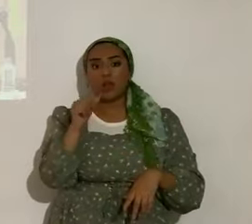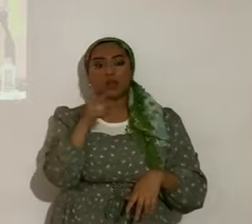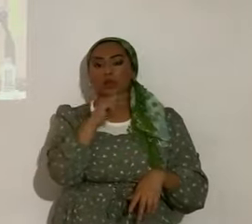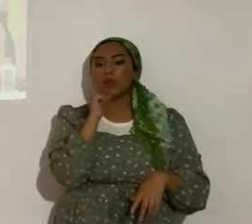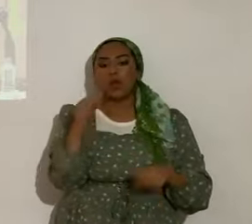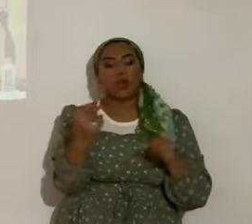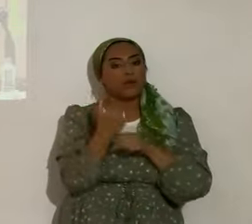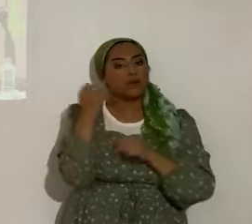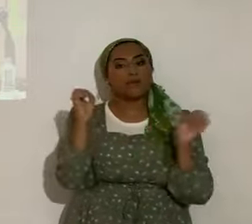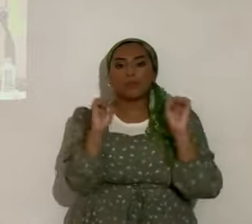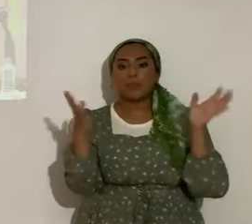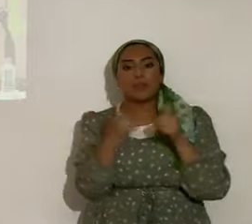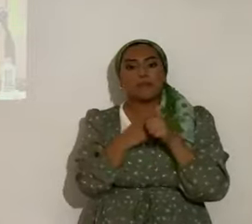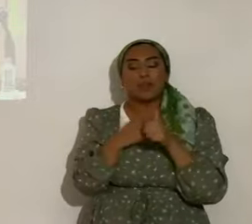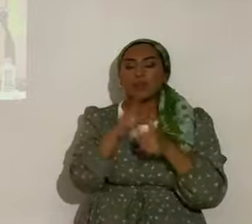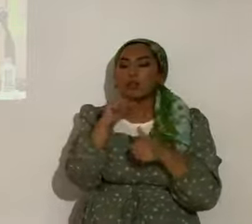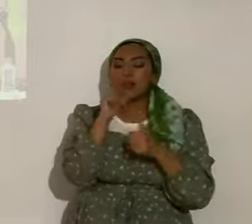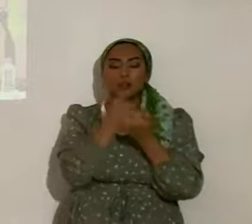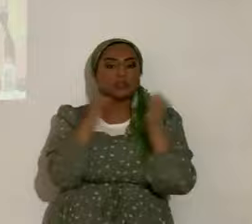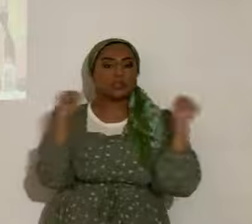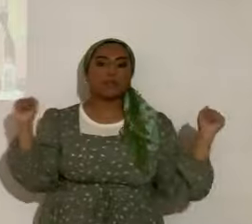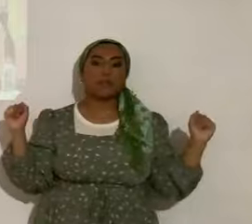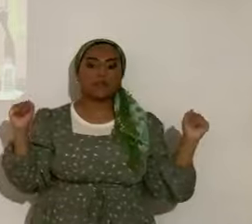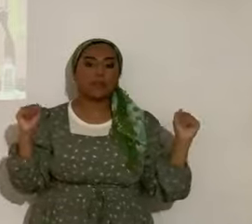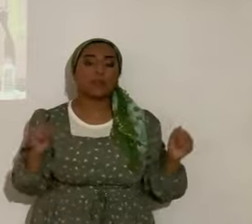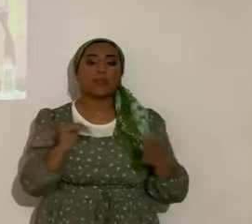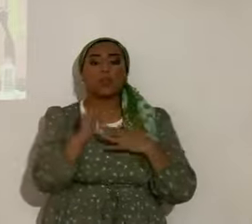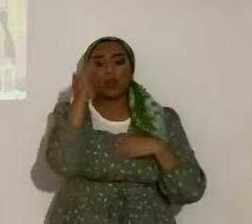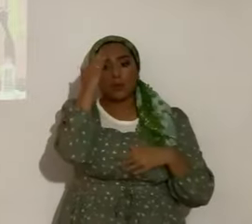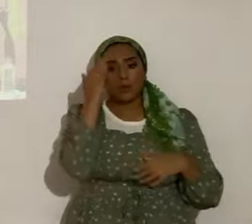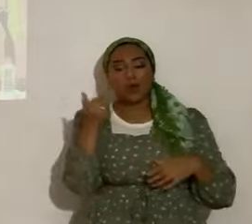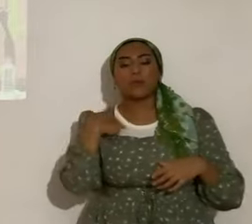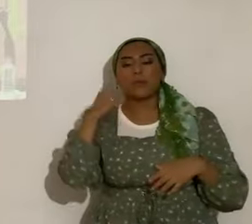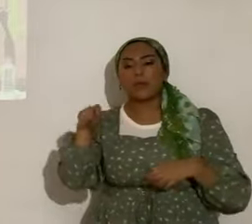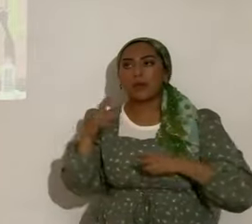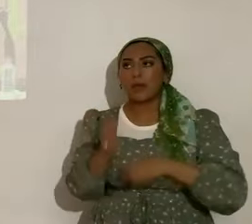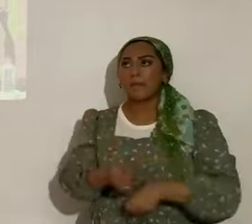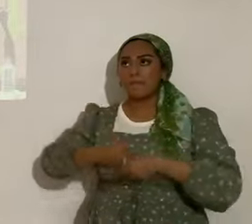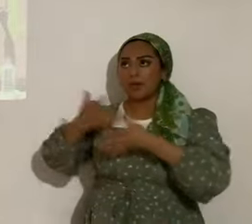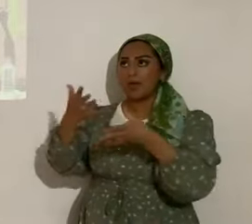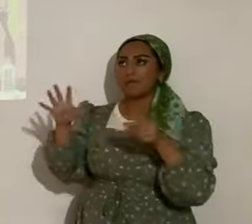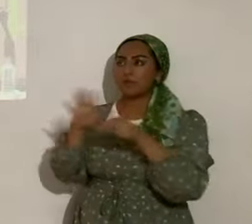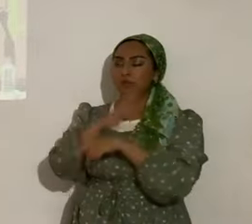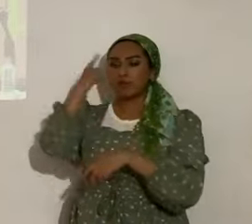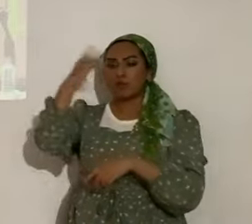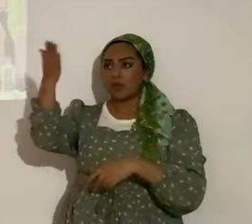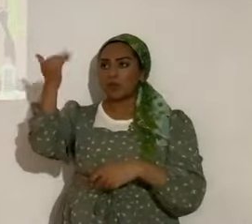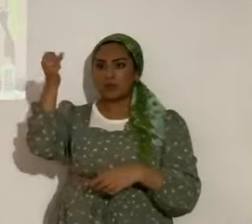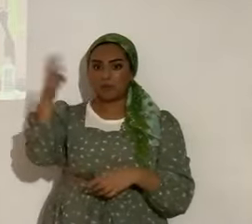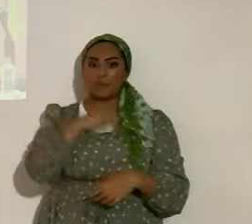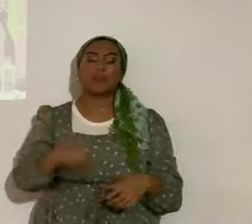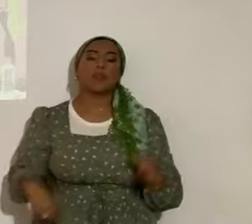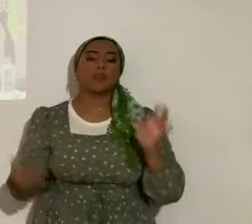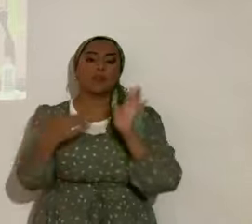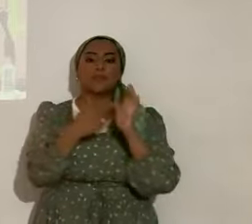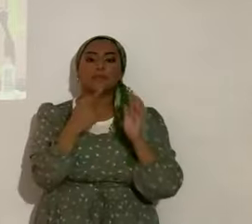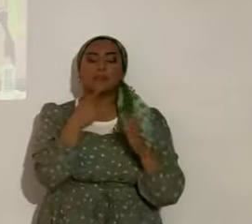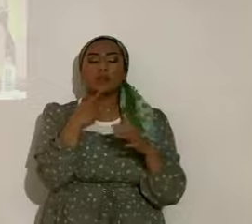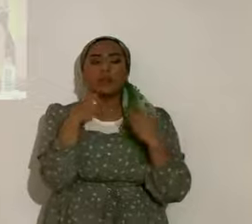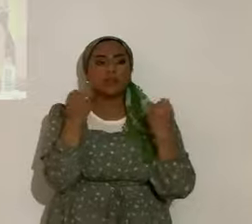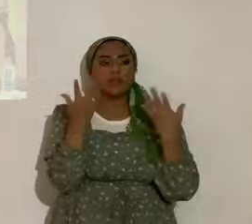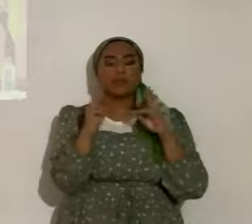triunfarías. En primer lugar, no serías salvo. Por lo tanto, hay que entregarse completamente a Yahshua Mashiach. Entonces, repito, mucha gente no